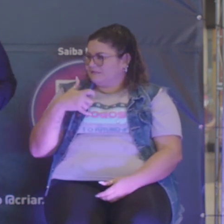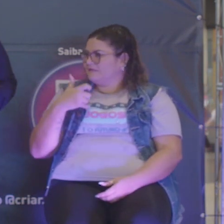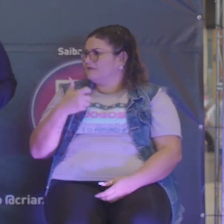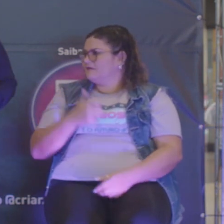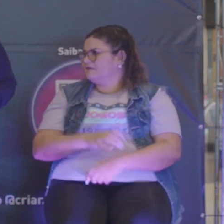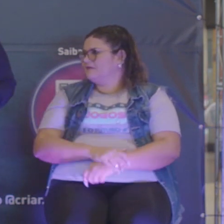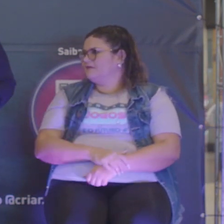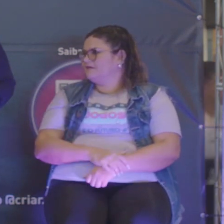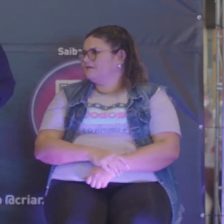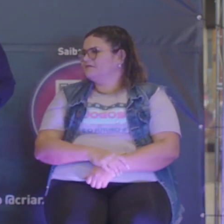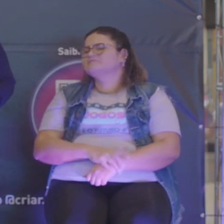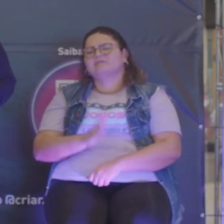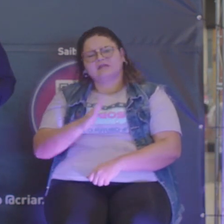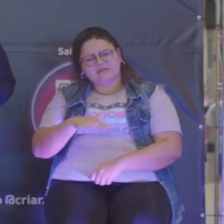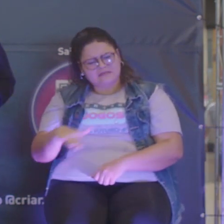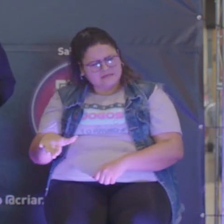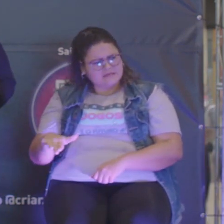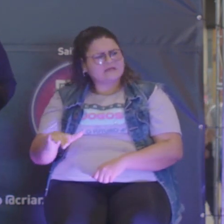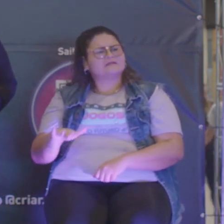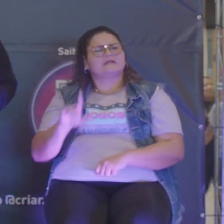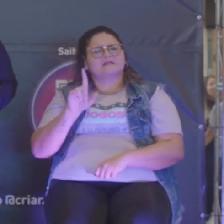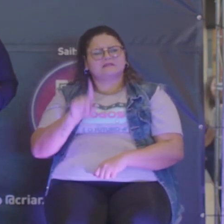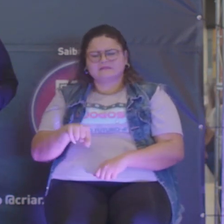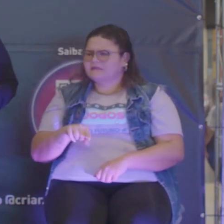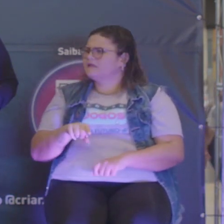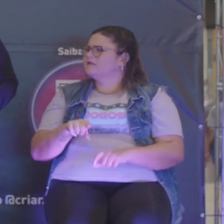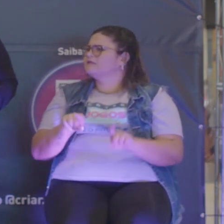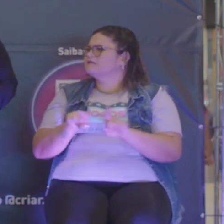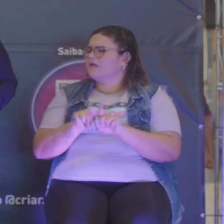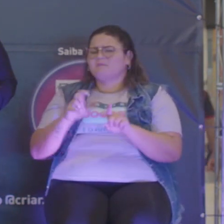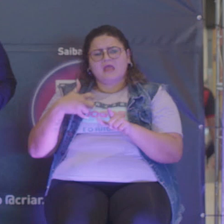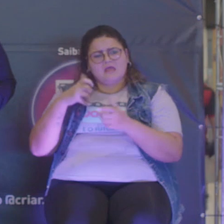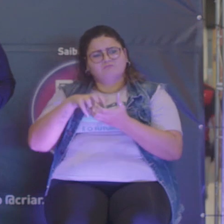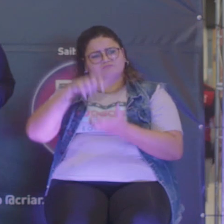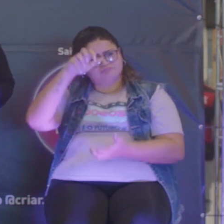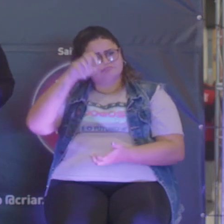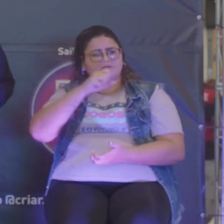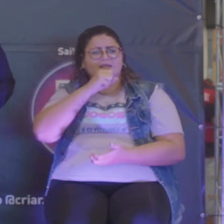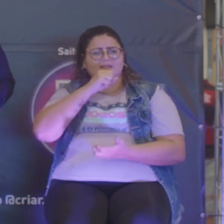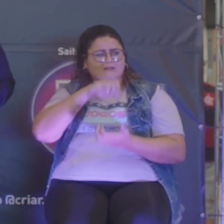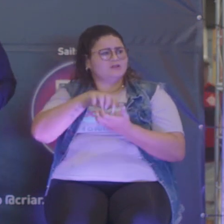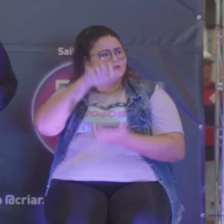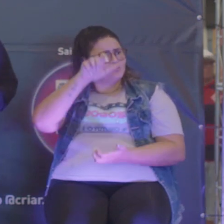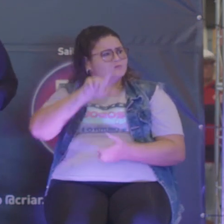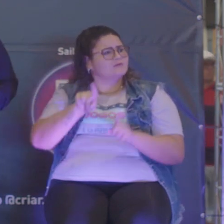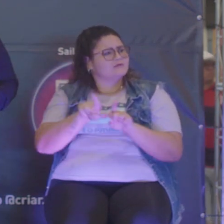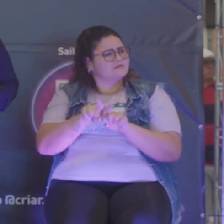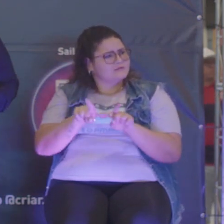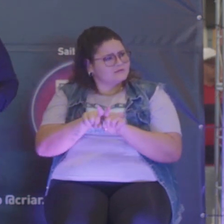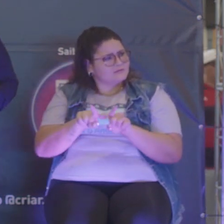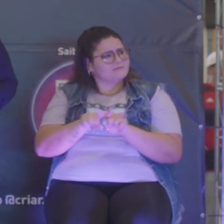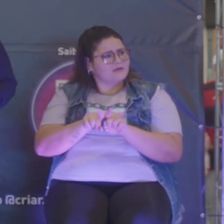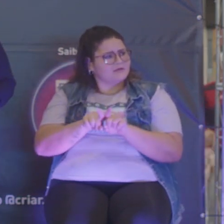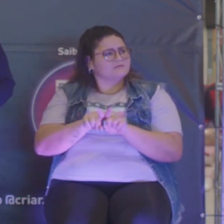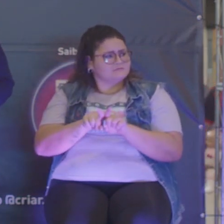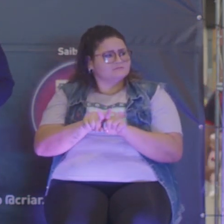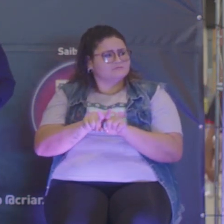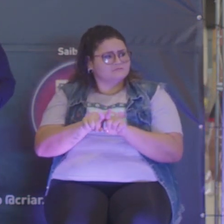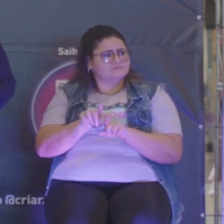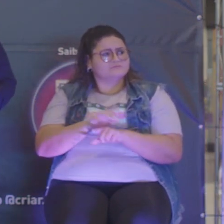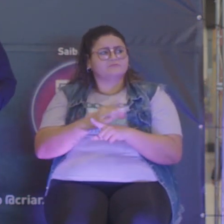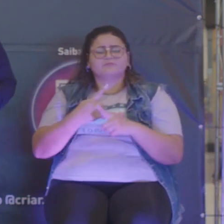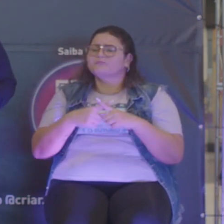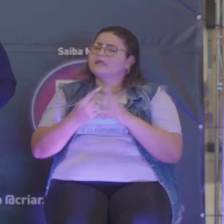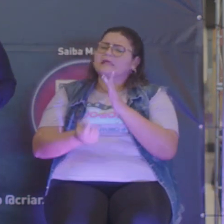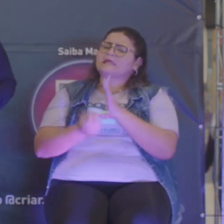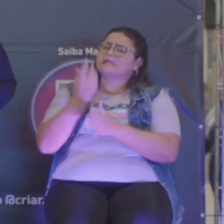a gente está falando para as crianças, falando aqui do Free Fire, para chamar a atenção da criançada, mas os pais também. Então, convidadíssimos para conhecer. Por que não criar